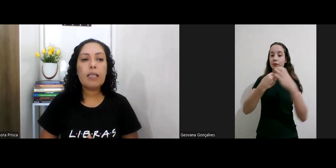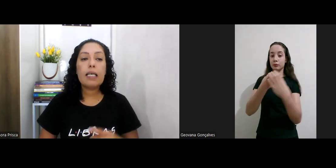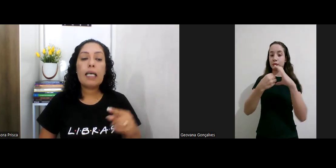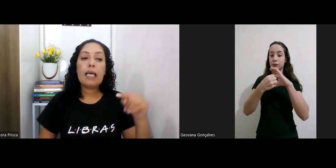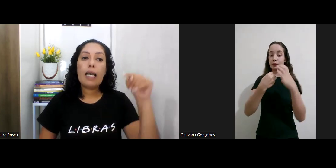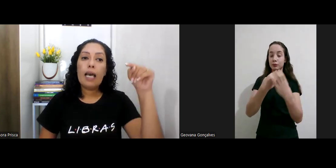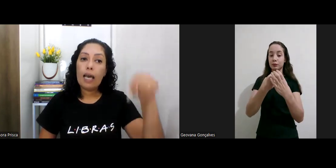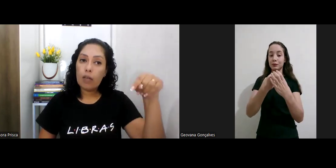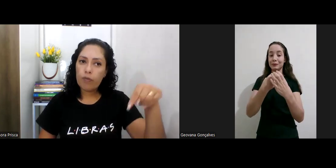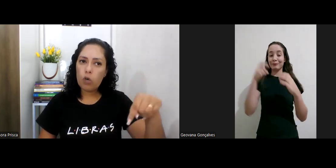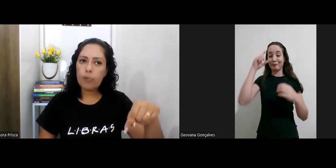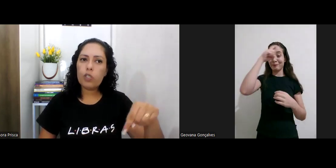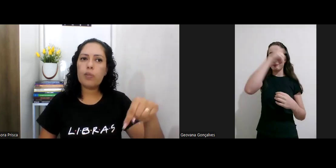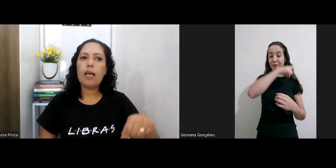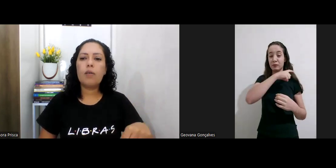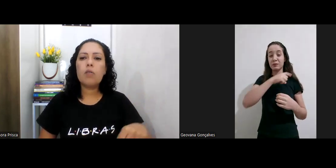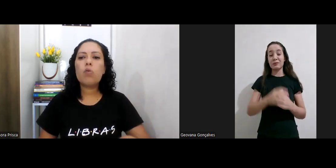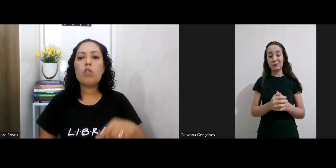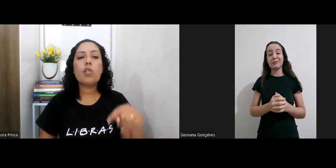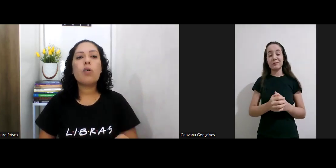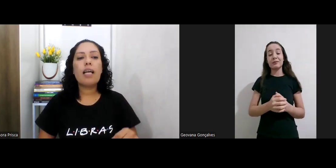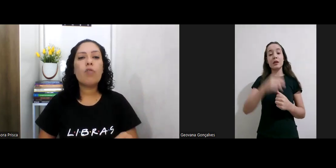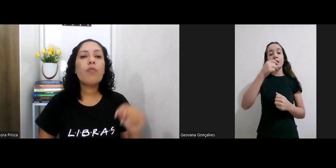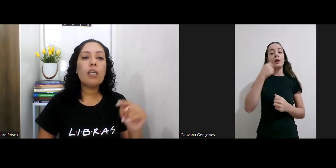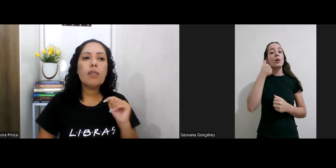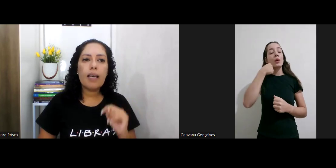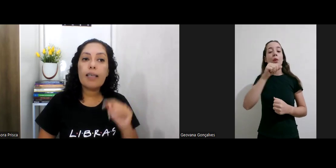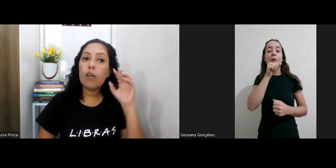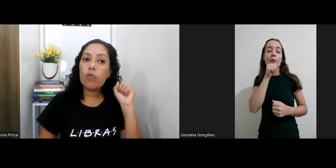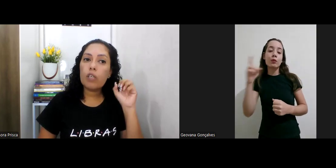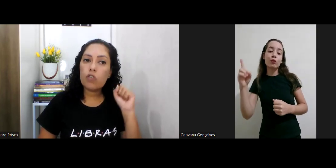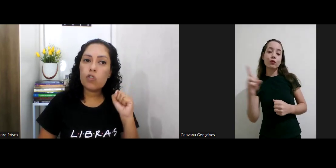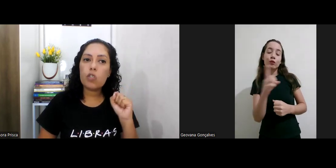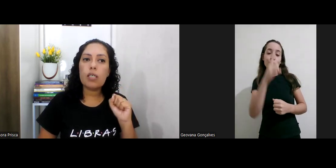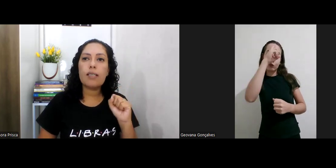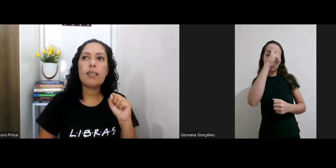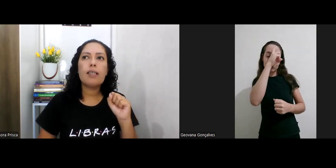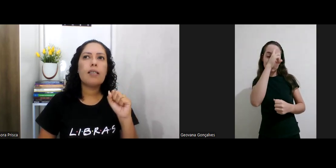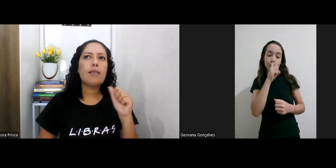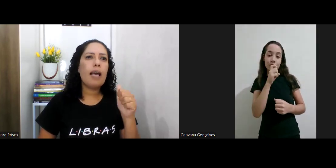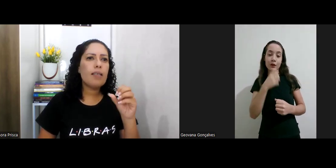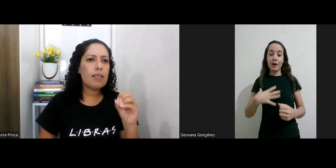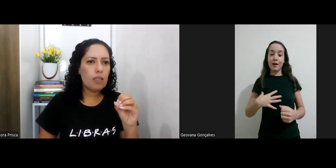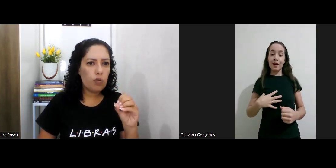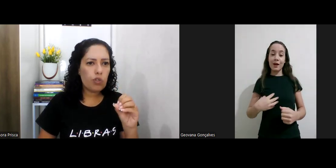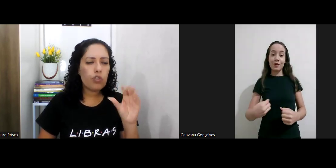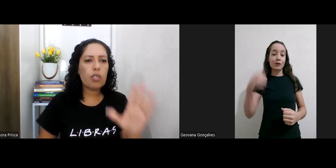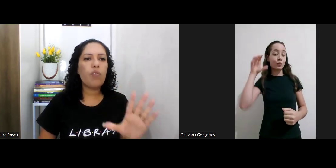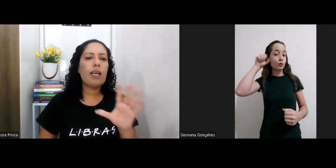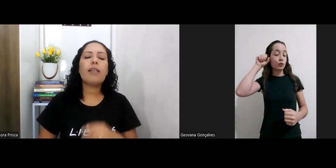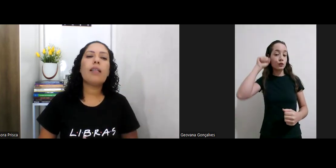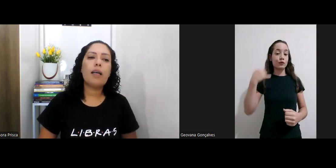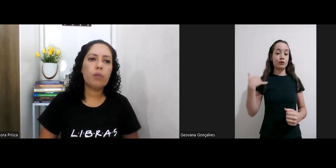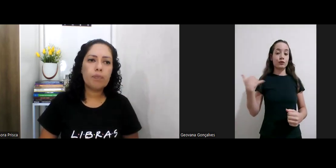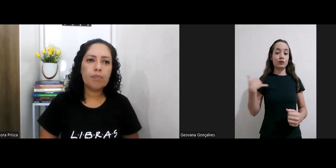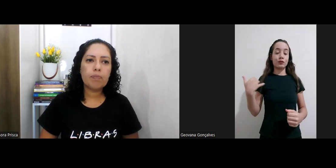vivendo. Ela foi para o hospital. Quando chegou lá, o filho dela, que era ouvinte, tinha 10 anos, tinha que